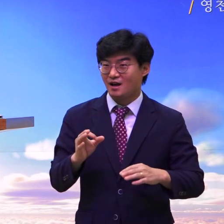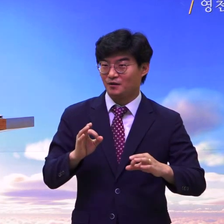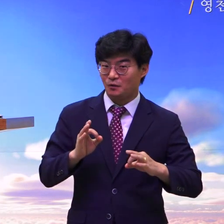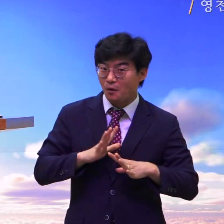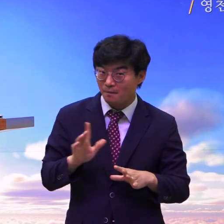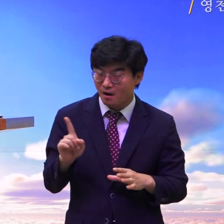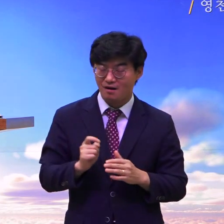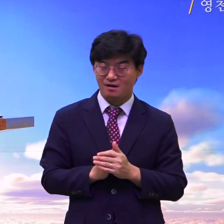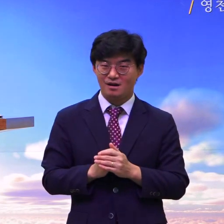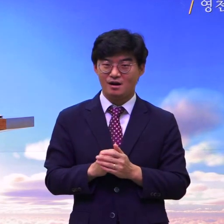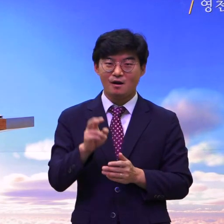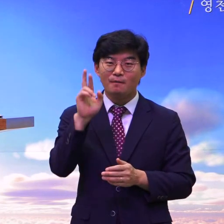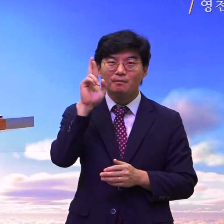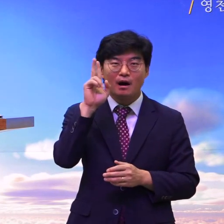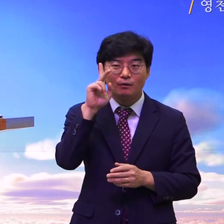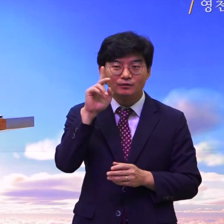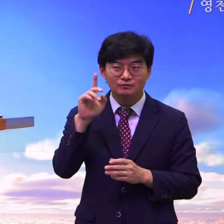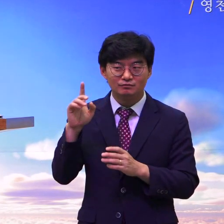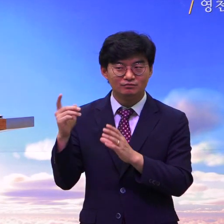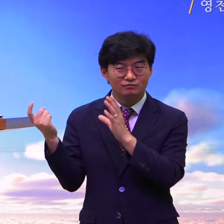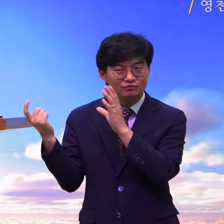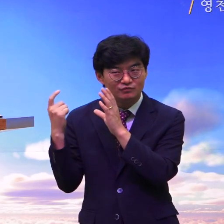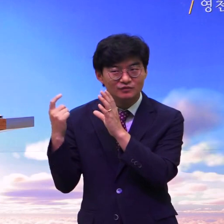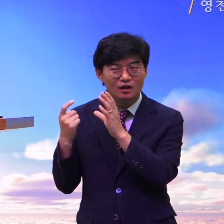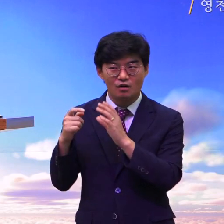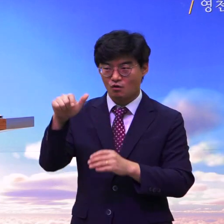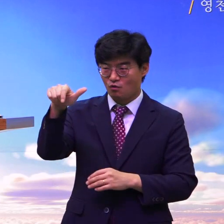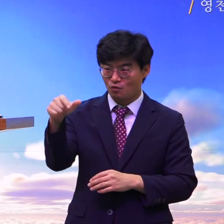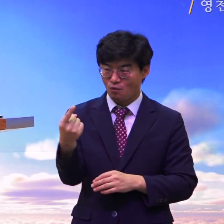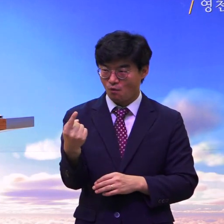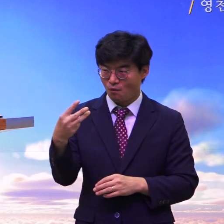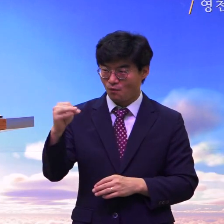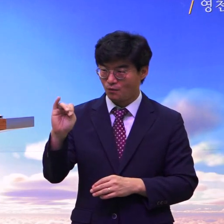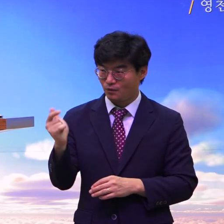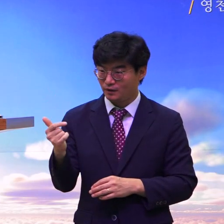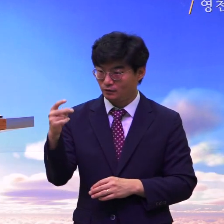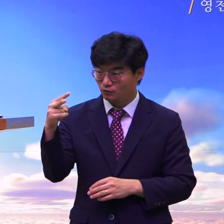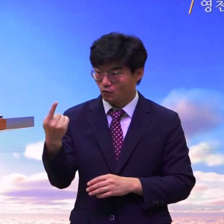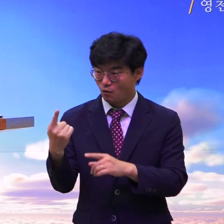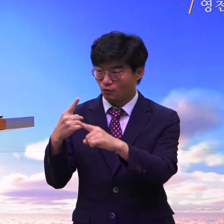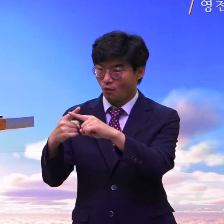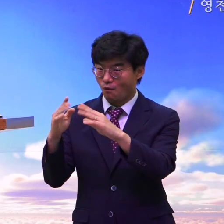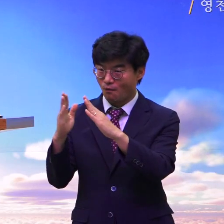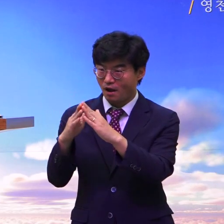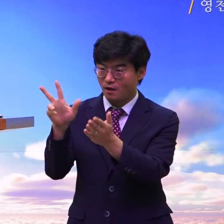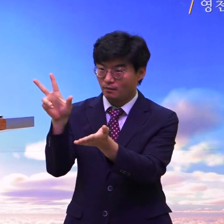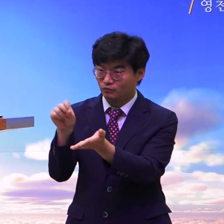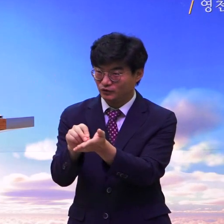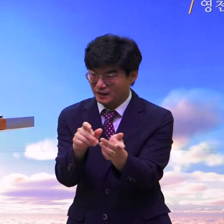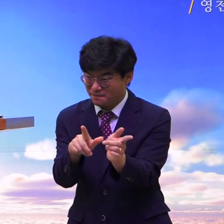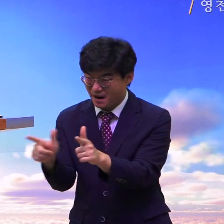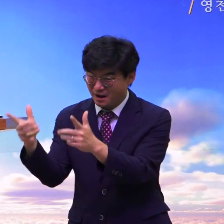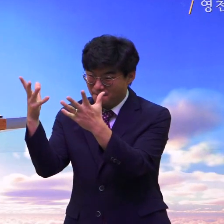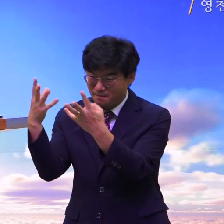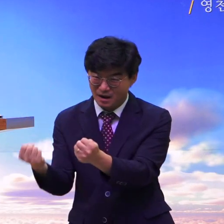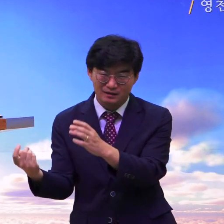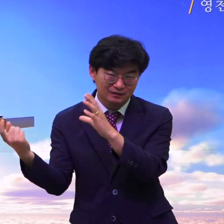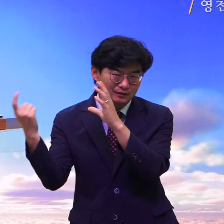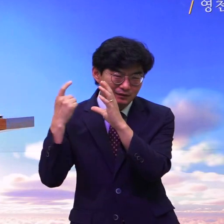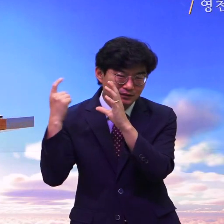이 소식을 들은 바울, 정말 자신의 목숨을 다 내어놓고 복음을 전해서 교회를